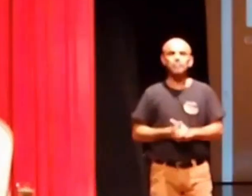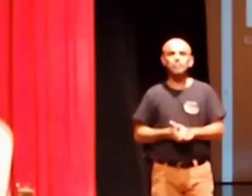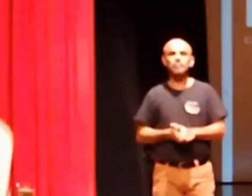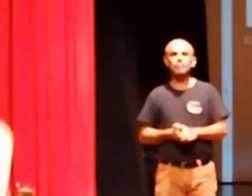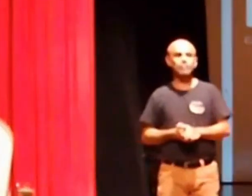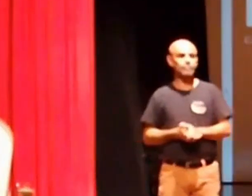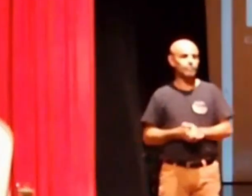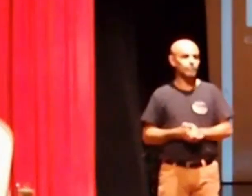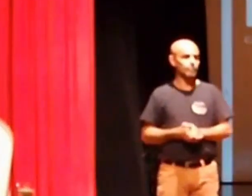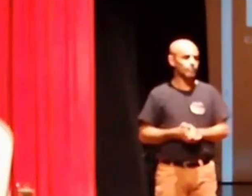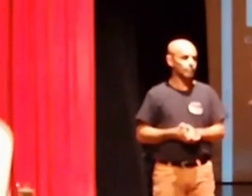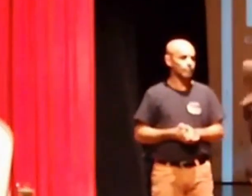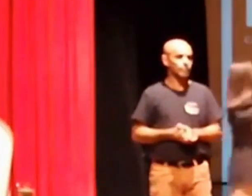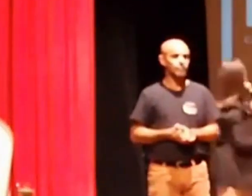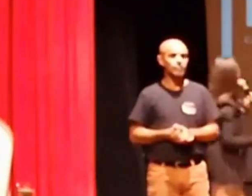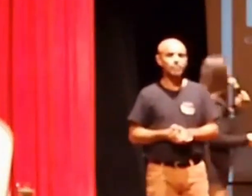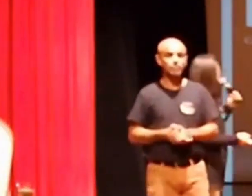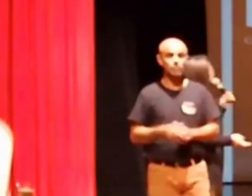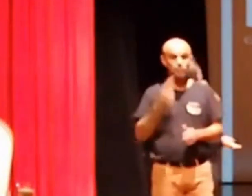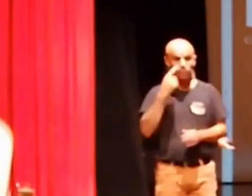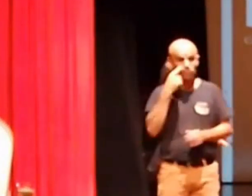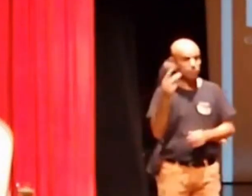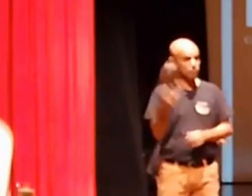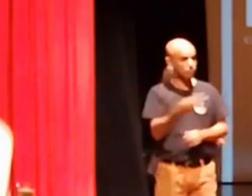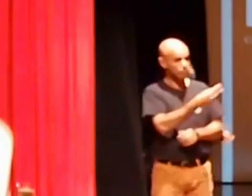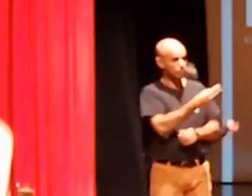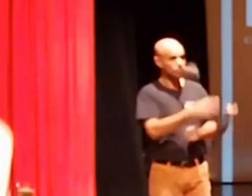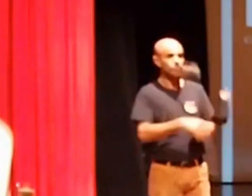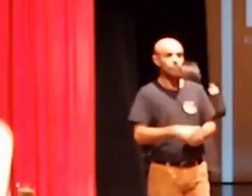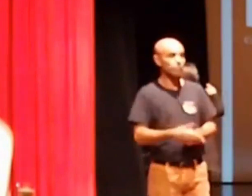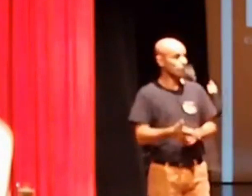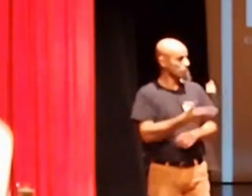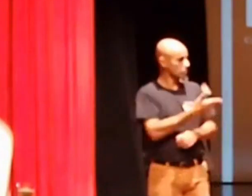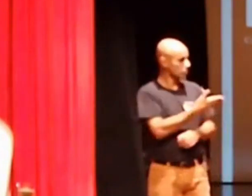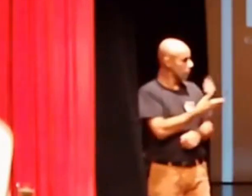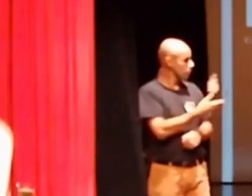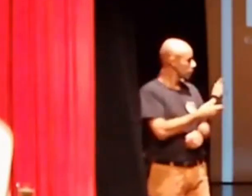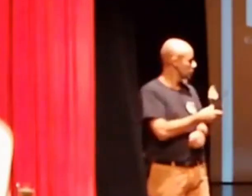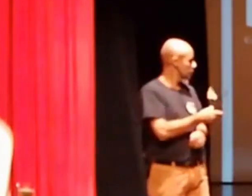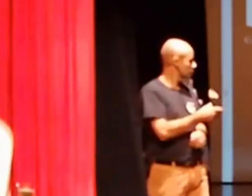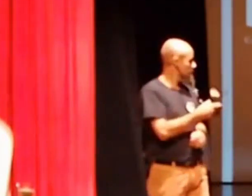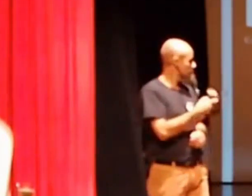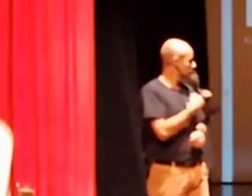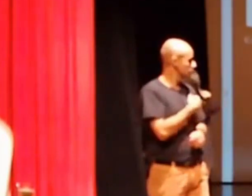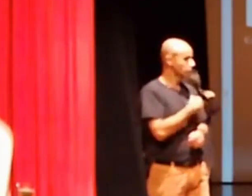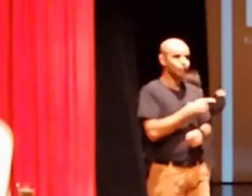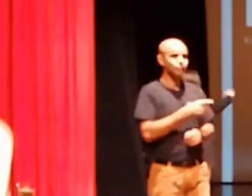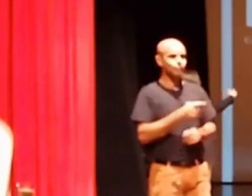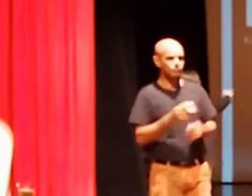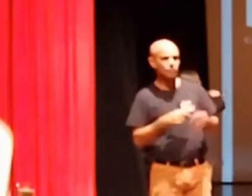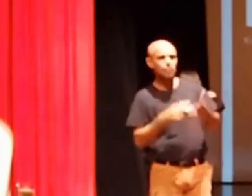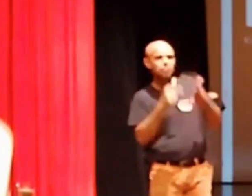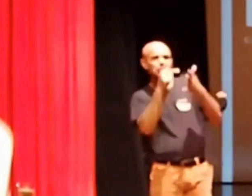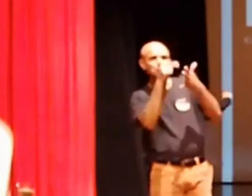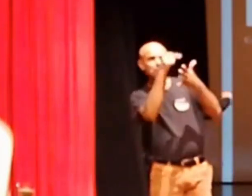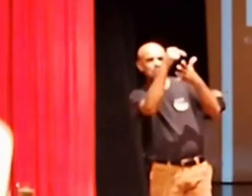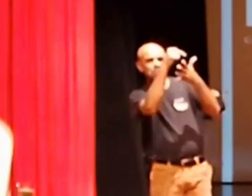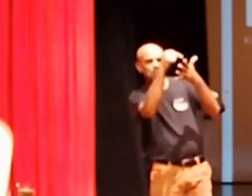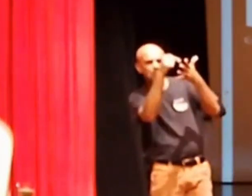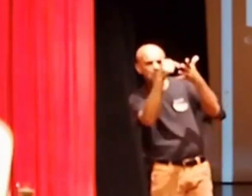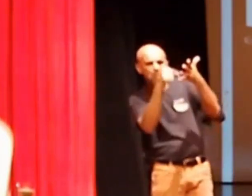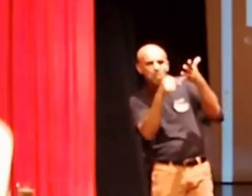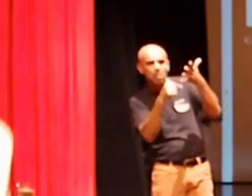Aqui, sair da frente de vocês. Aqui a gente consegue ver todos esses pontos ali com